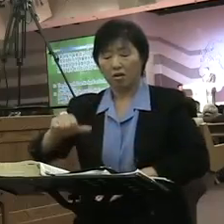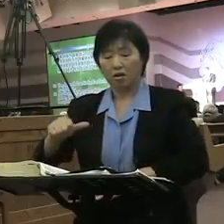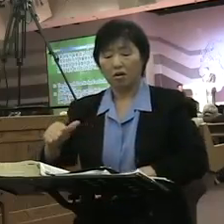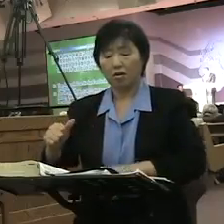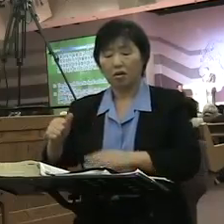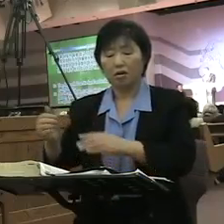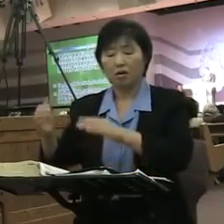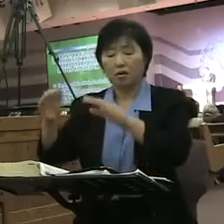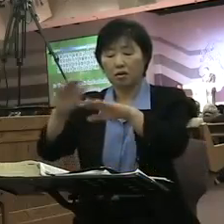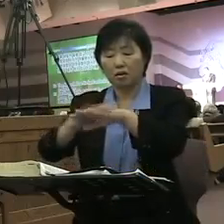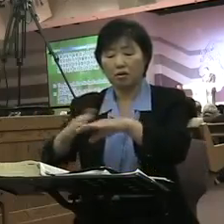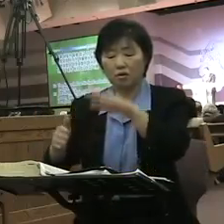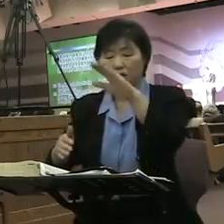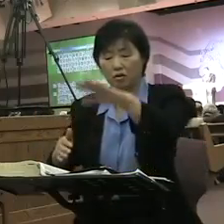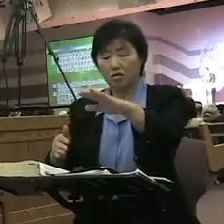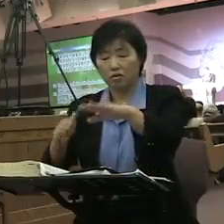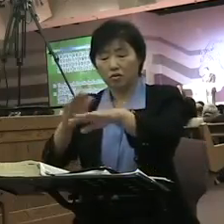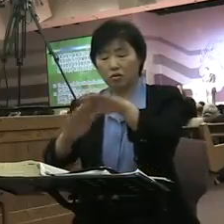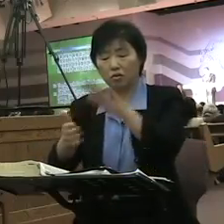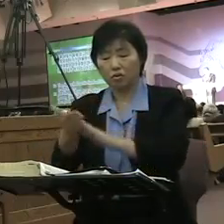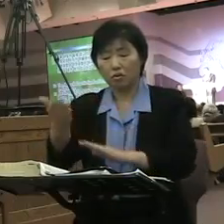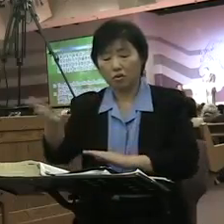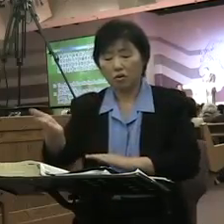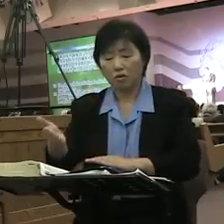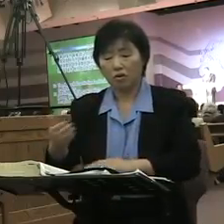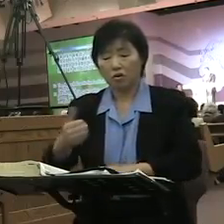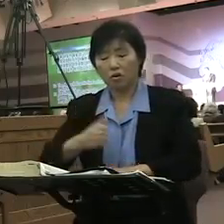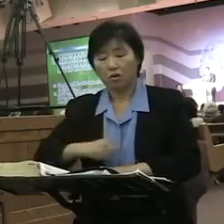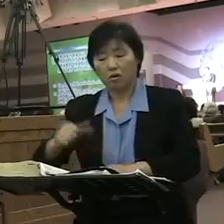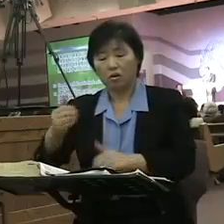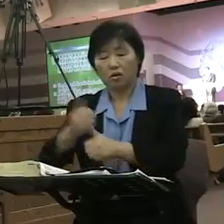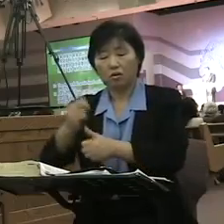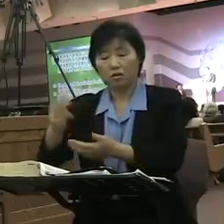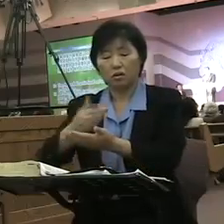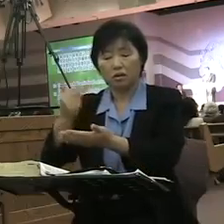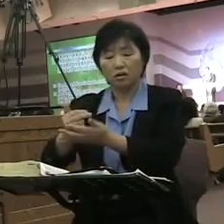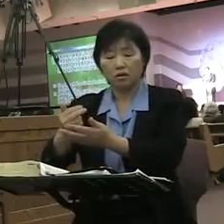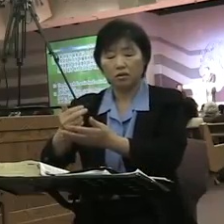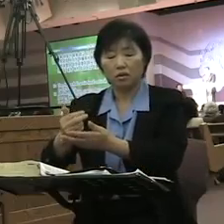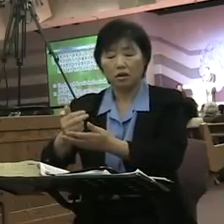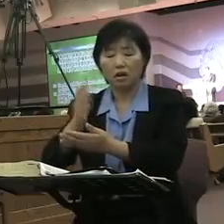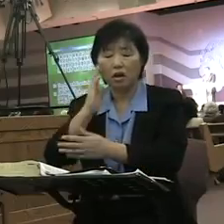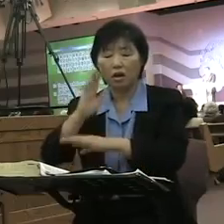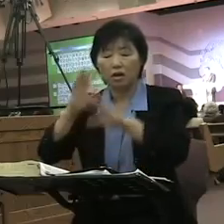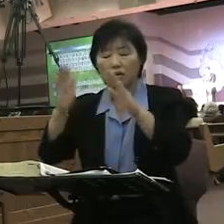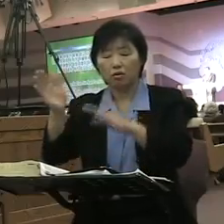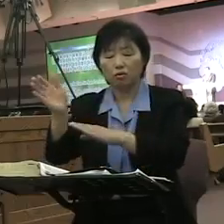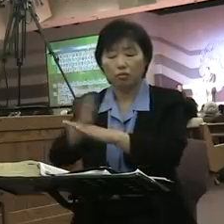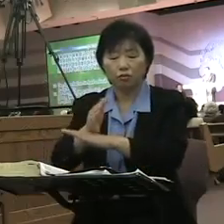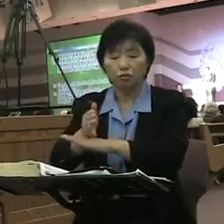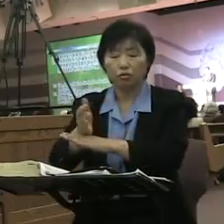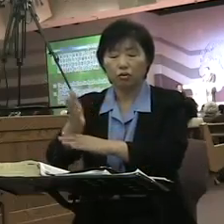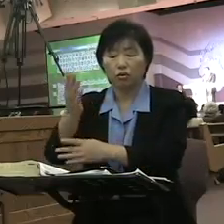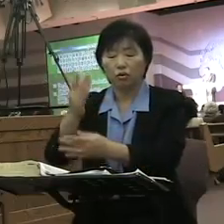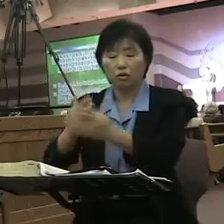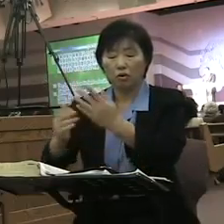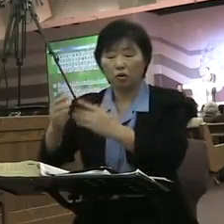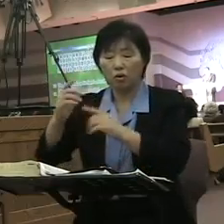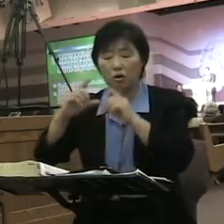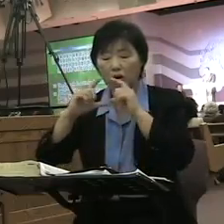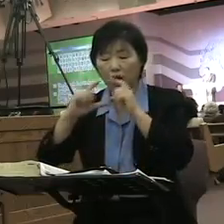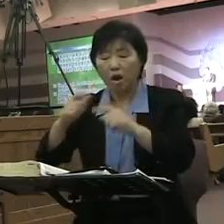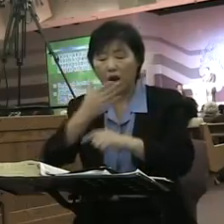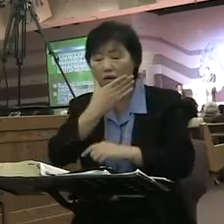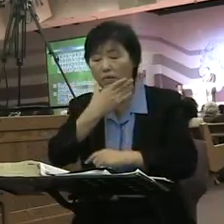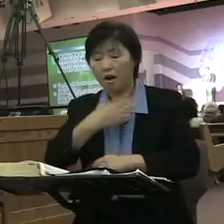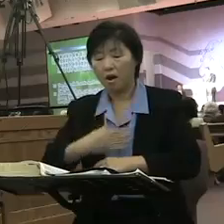놓고 손을 내밀어 칼을 잡고 그 아들을 잡으려 하더니 여호와의 사자가 하늘에서부터 얼굴을 올라가시되